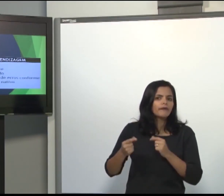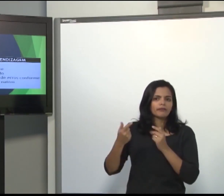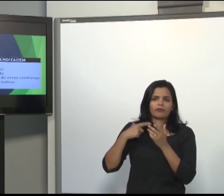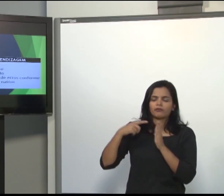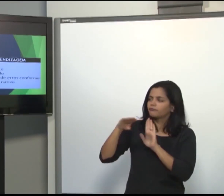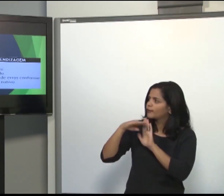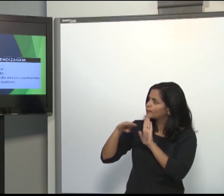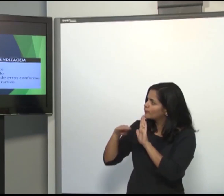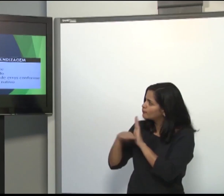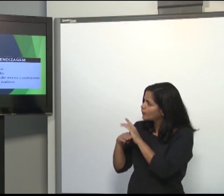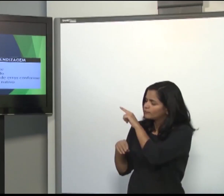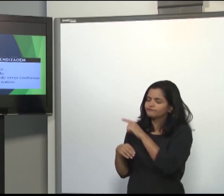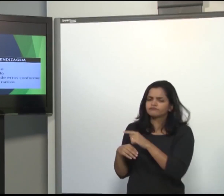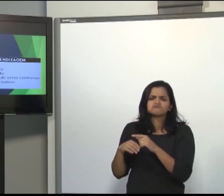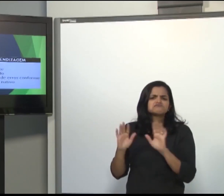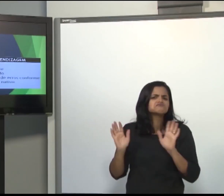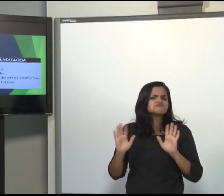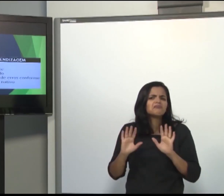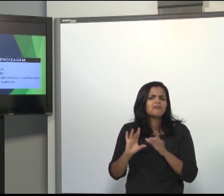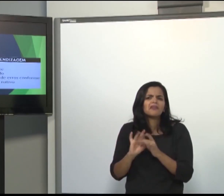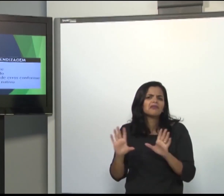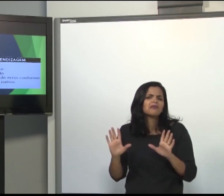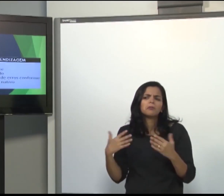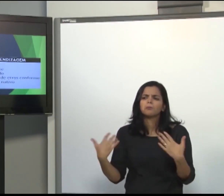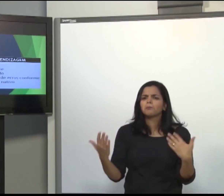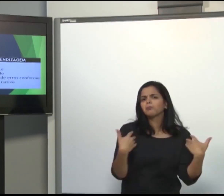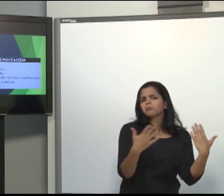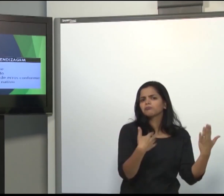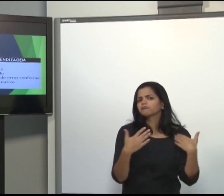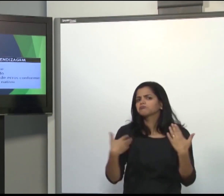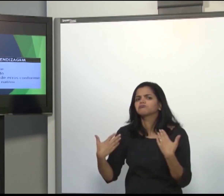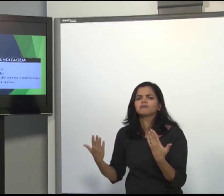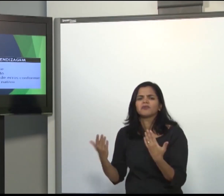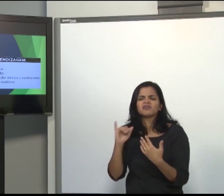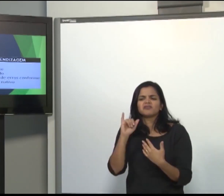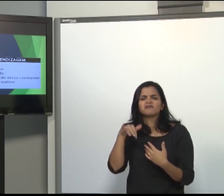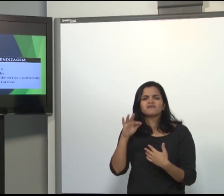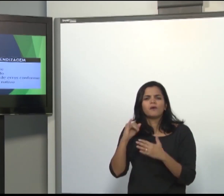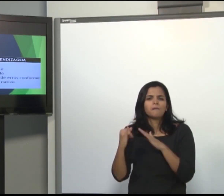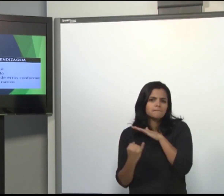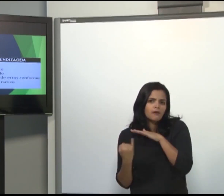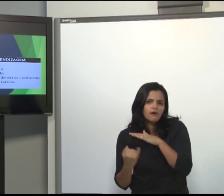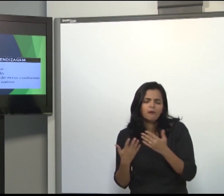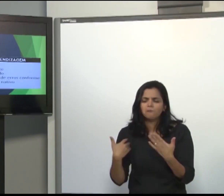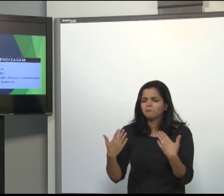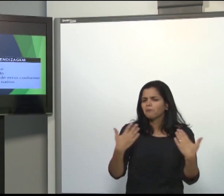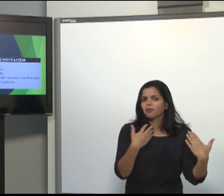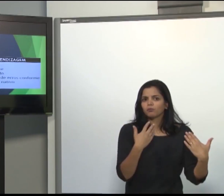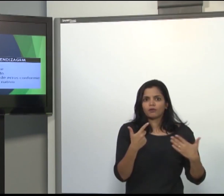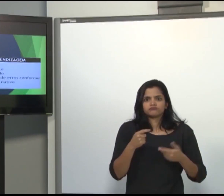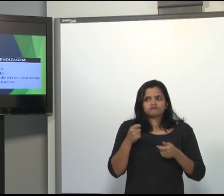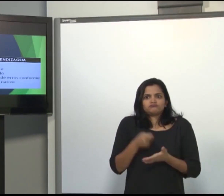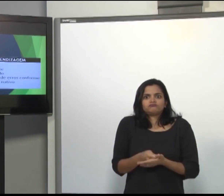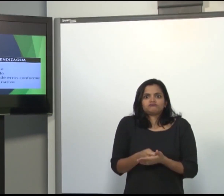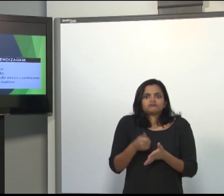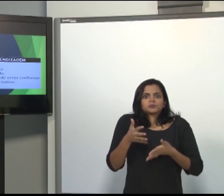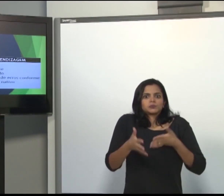temos ali alguns tópicos. Seria uma conversa informal, nada imposto, não, algo